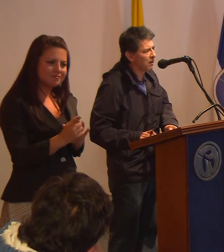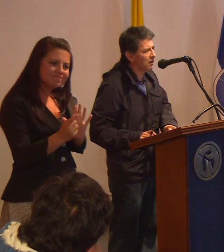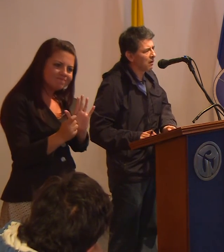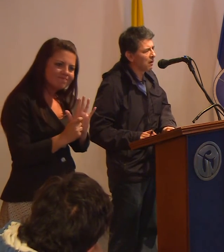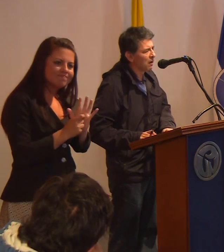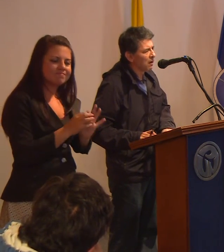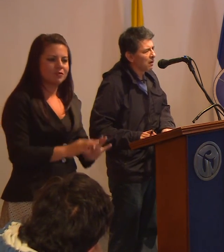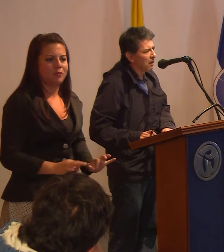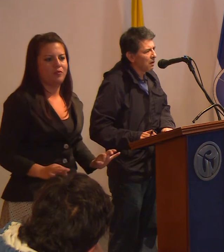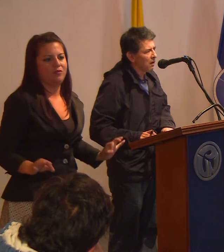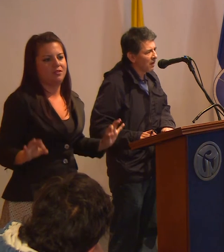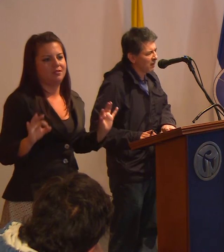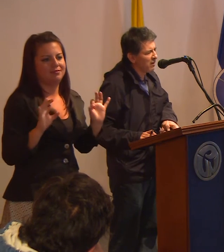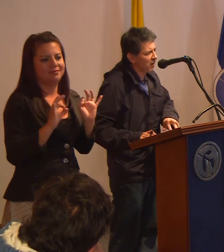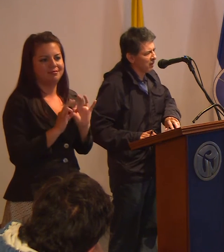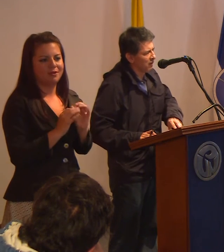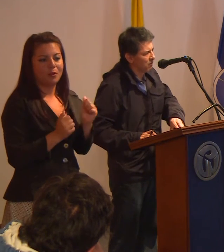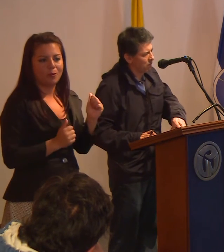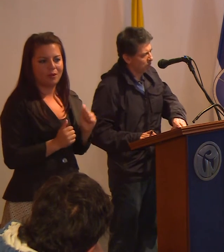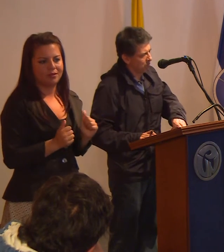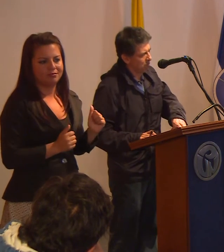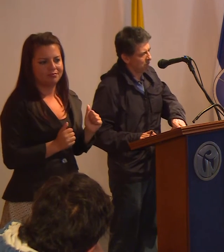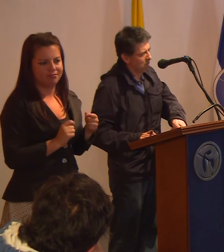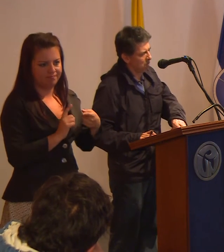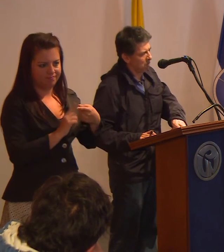importante es el siguiente,